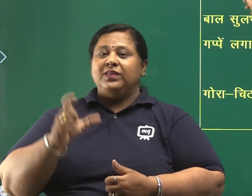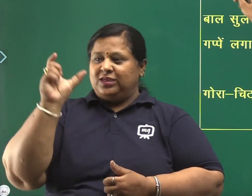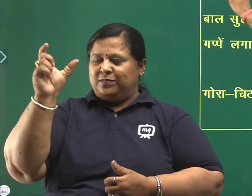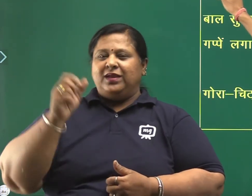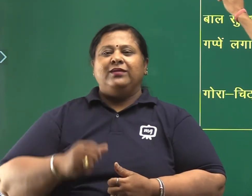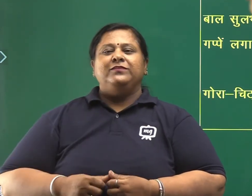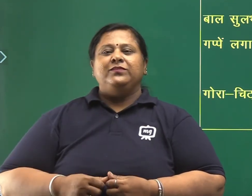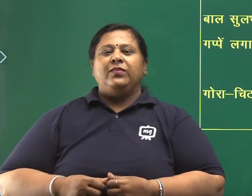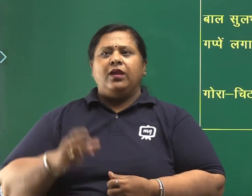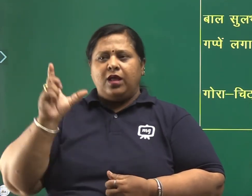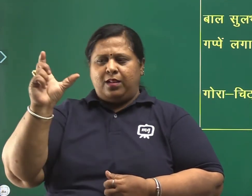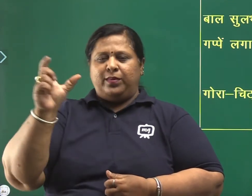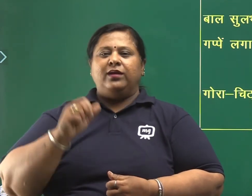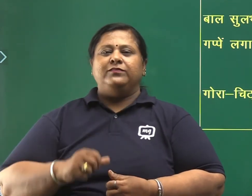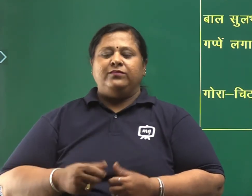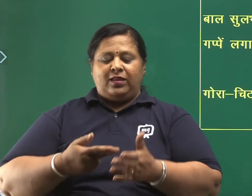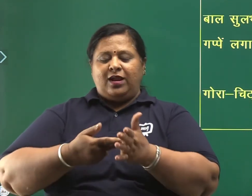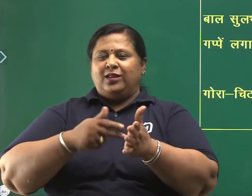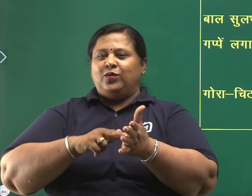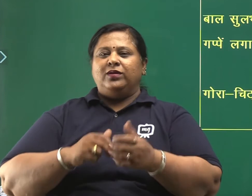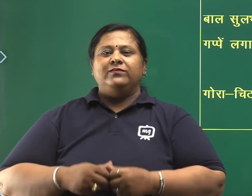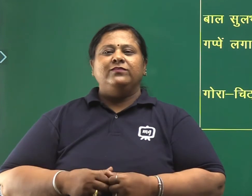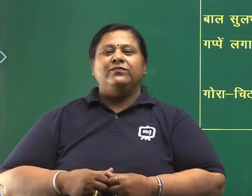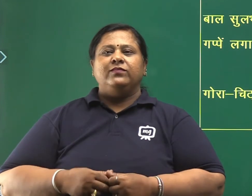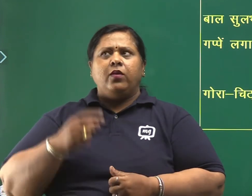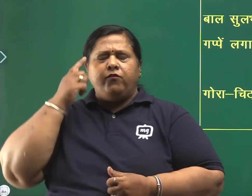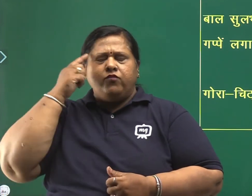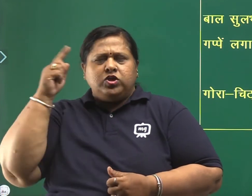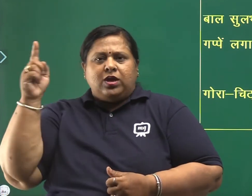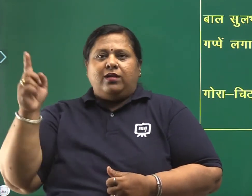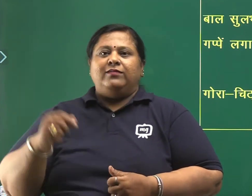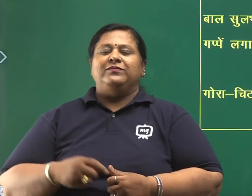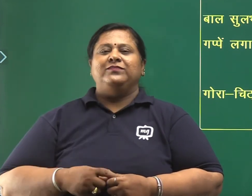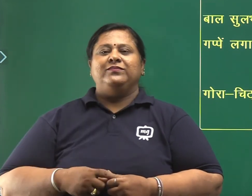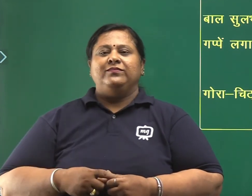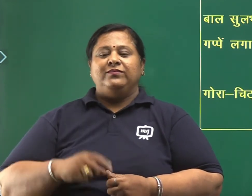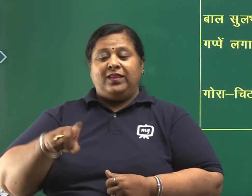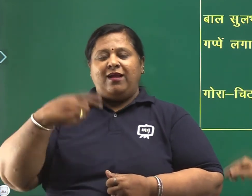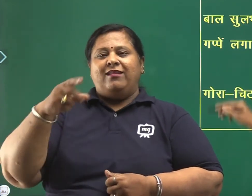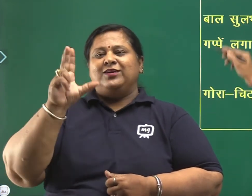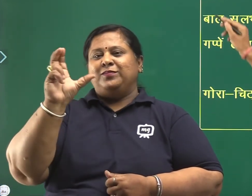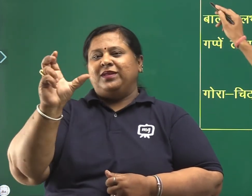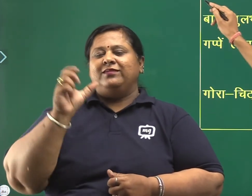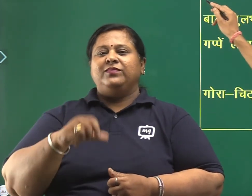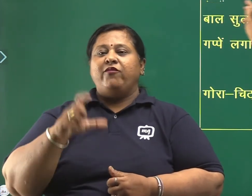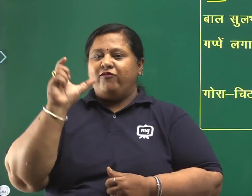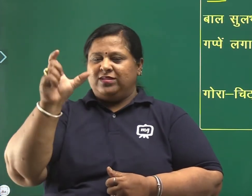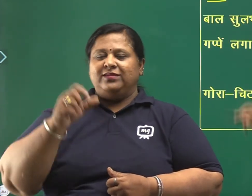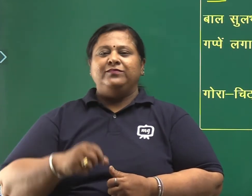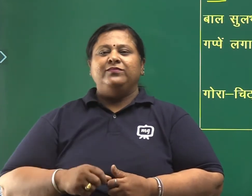है कल्पना, अर्थ होगा विचार। अगला शब्द है